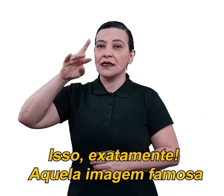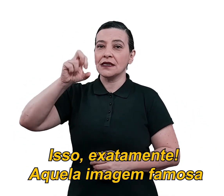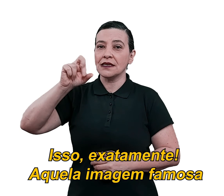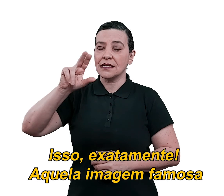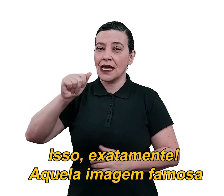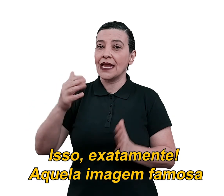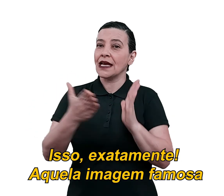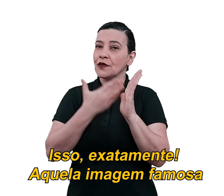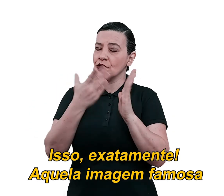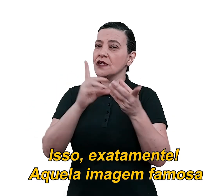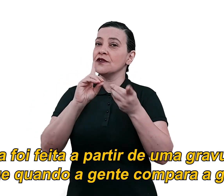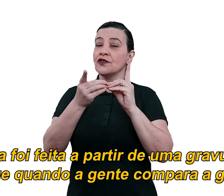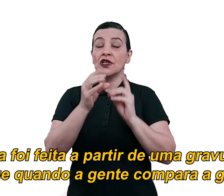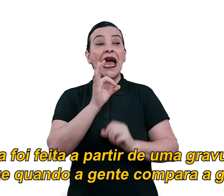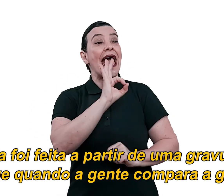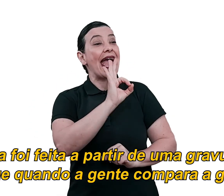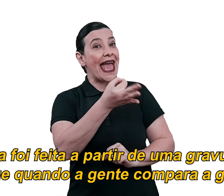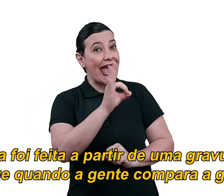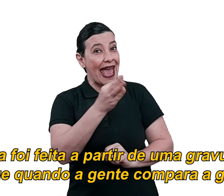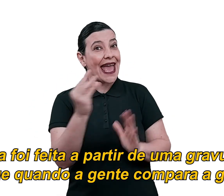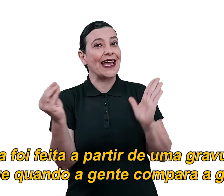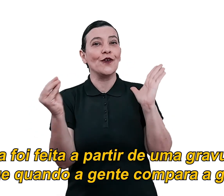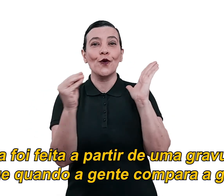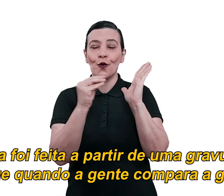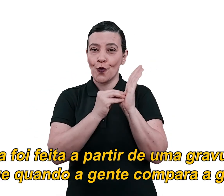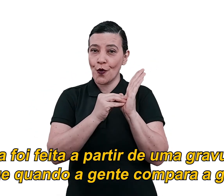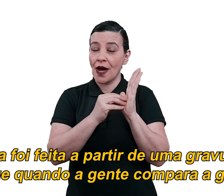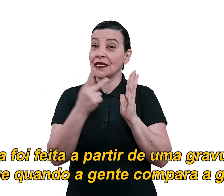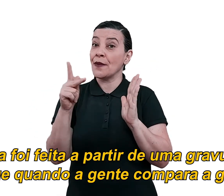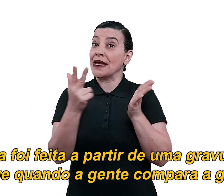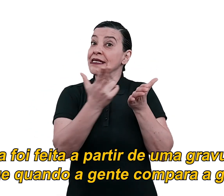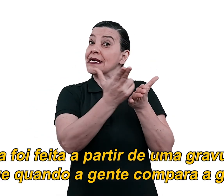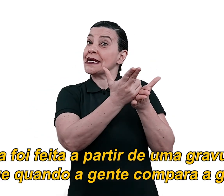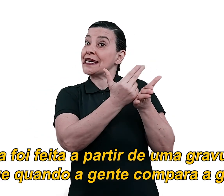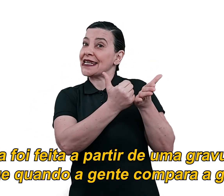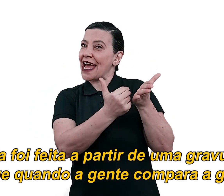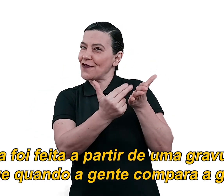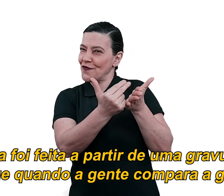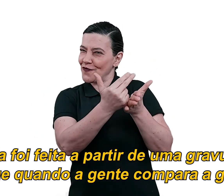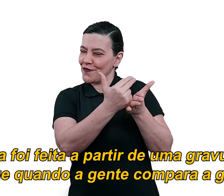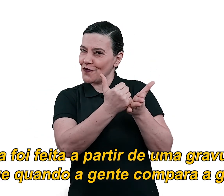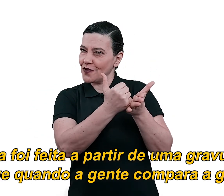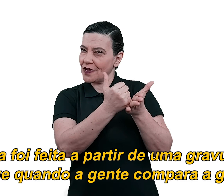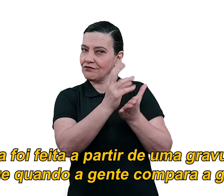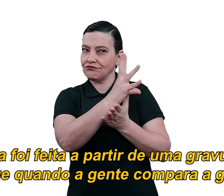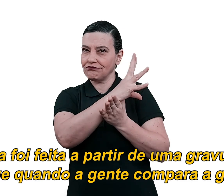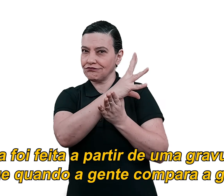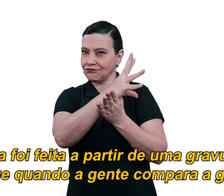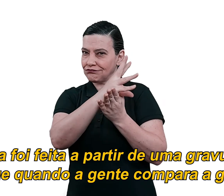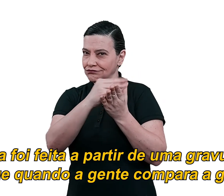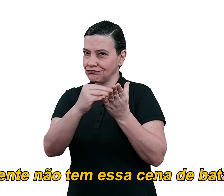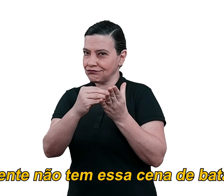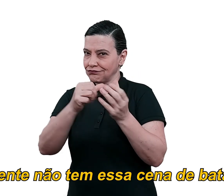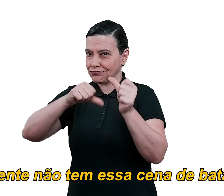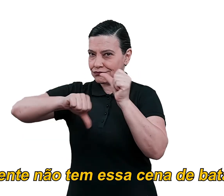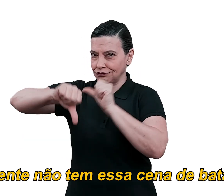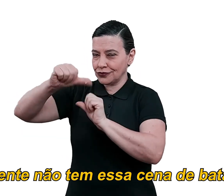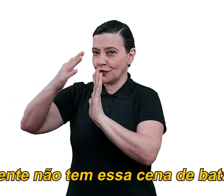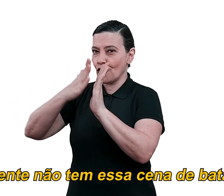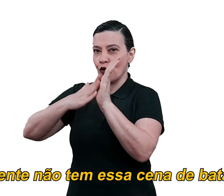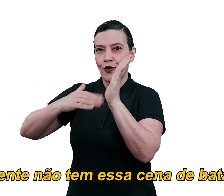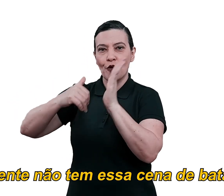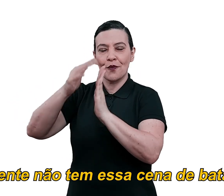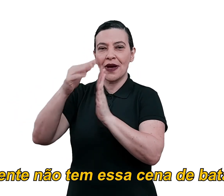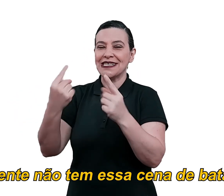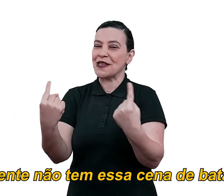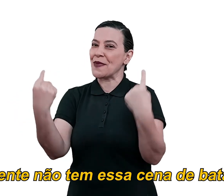Aquela imagem extremamente famosa, né? Só que ela foi feita a partir de uma gravura, né? Só que quando a gente compara a gravura, a gente não